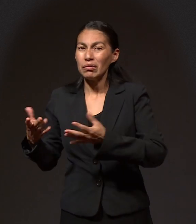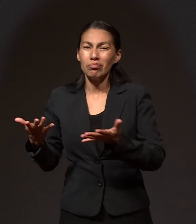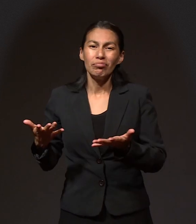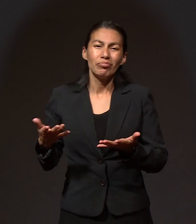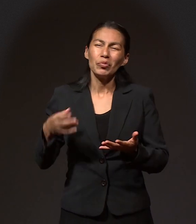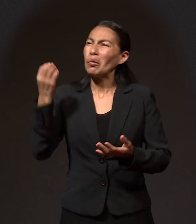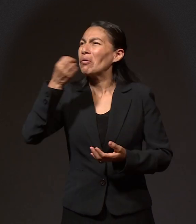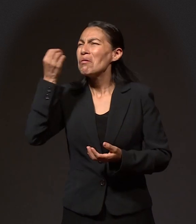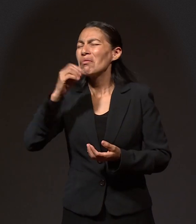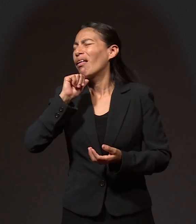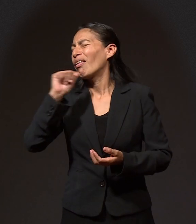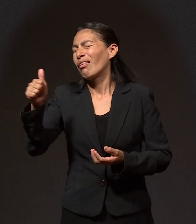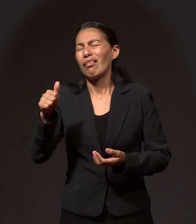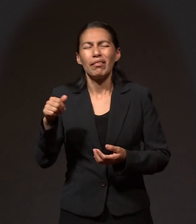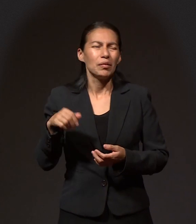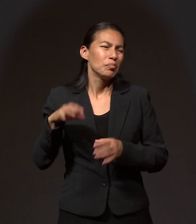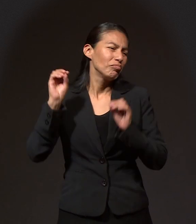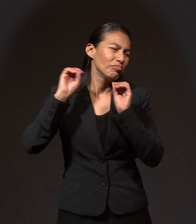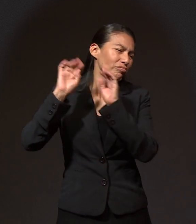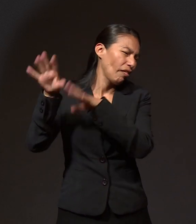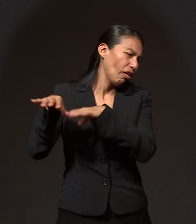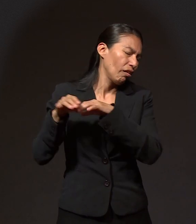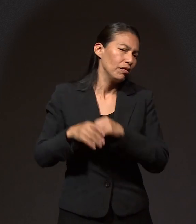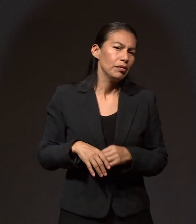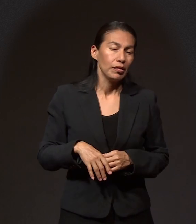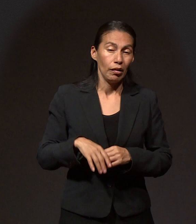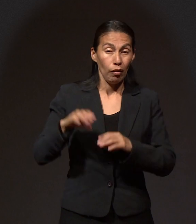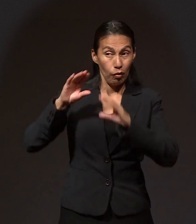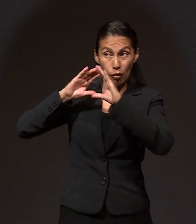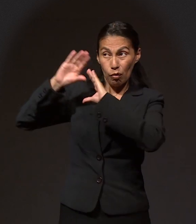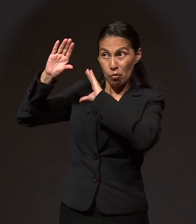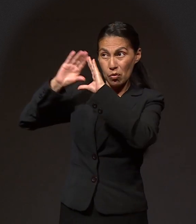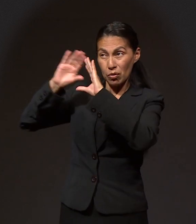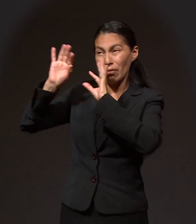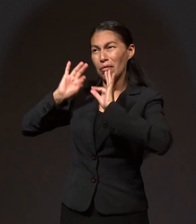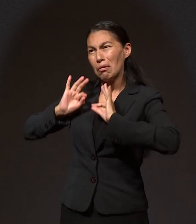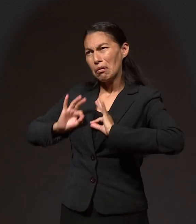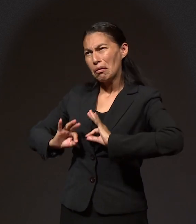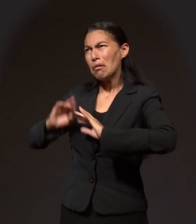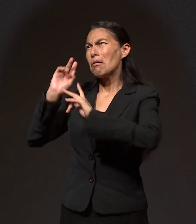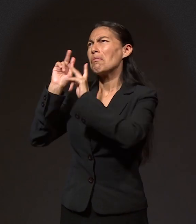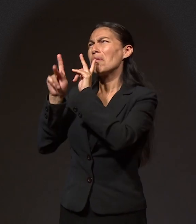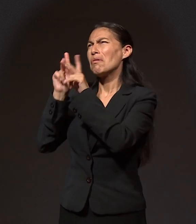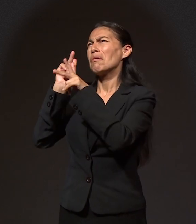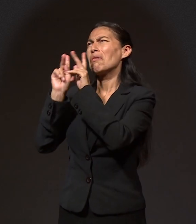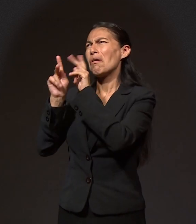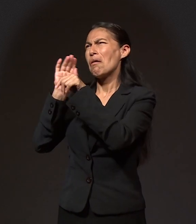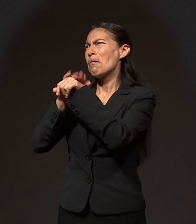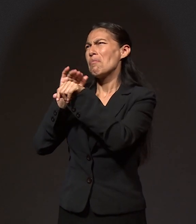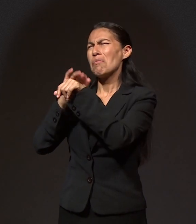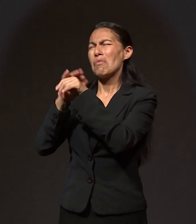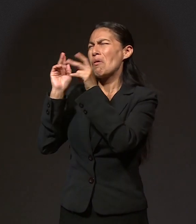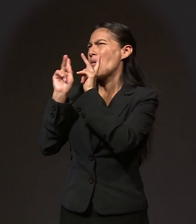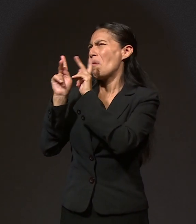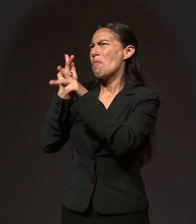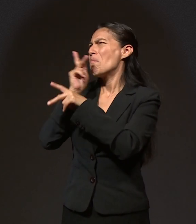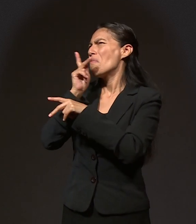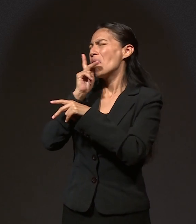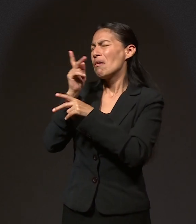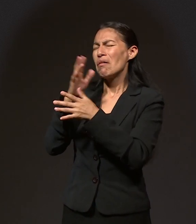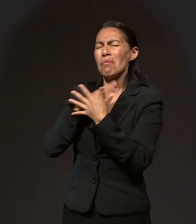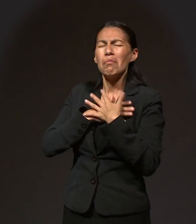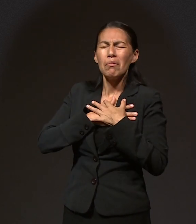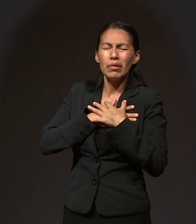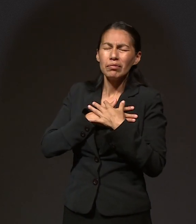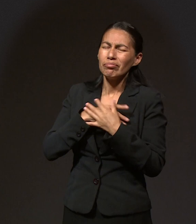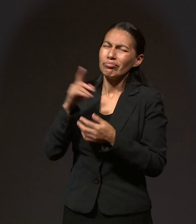protocolo religioso correcto y no para tener comunión con nuestro Padre amante que todo lo